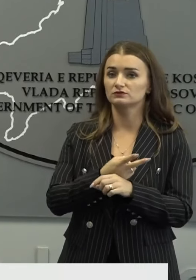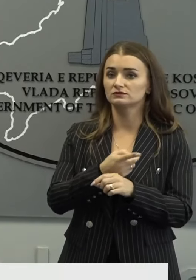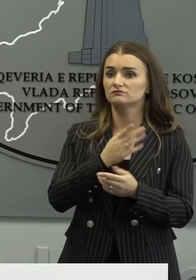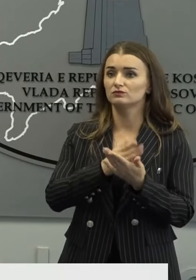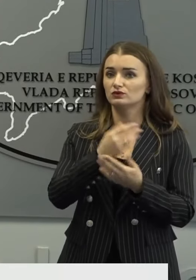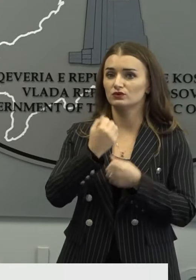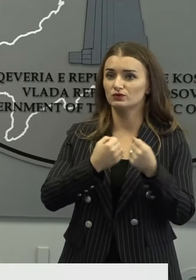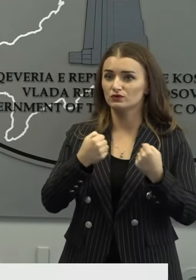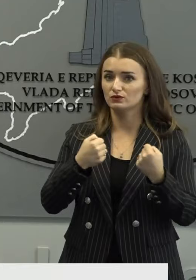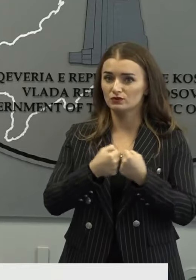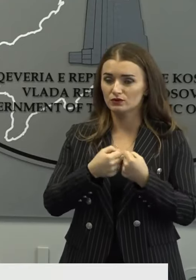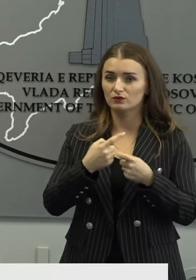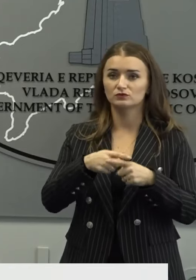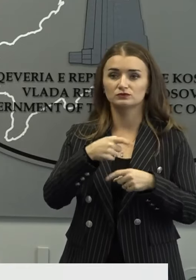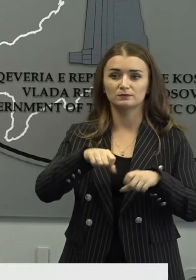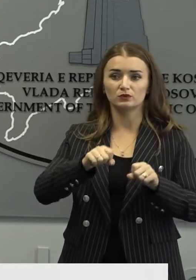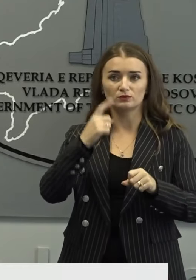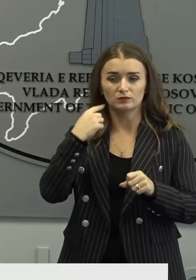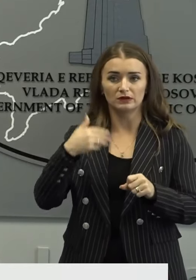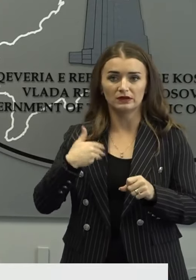tonë, të cilët